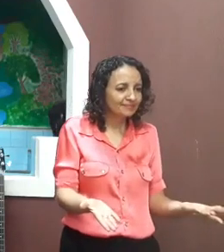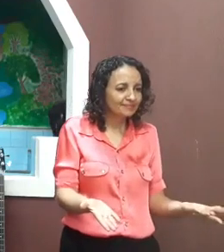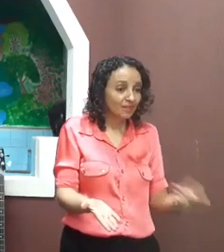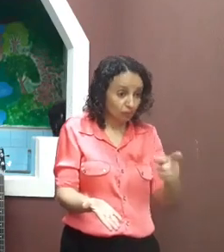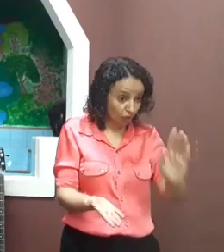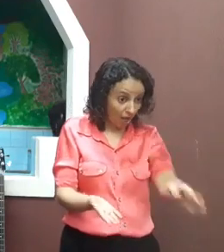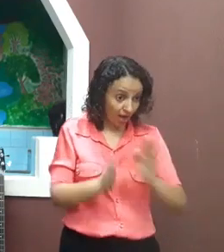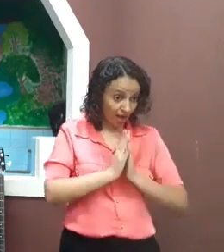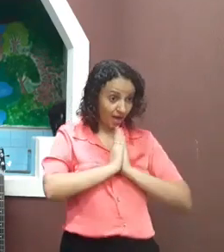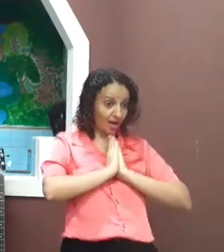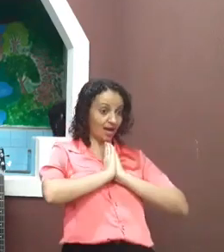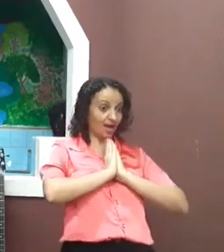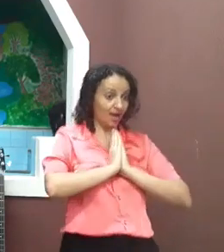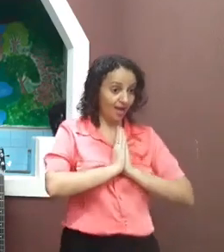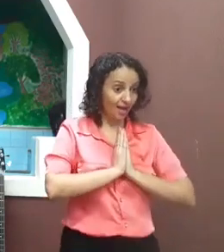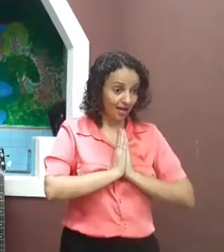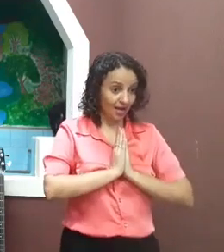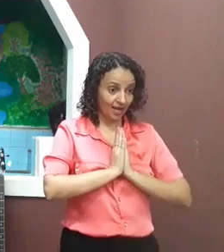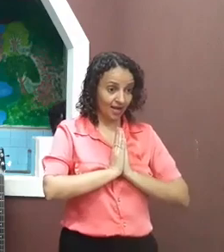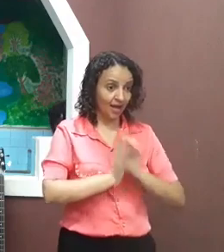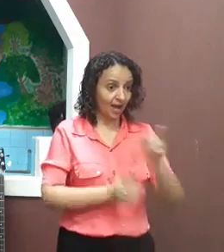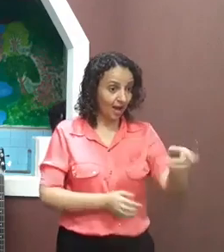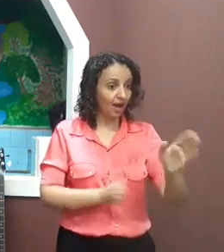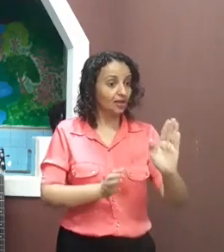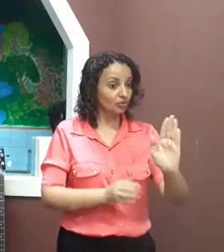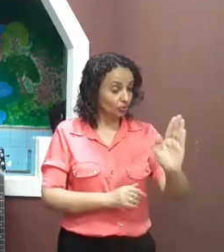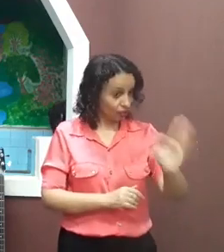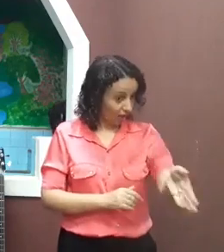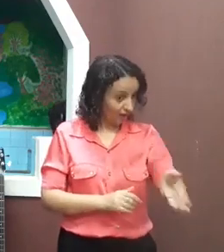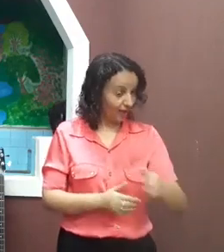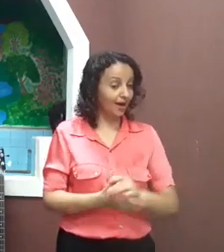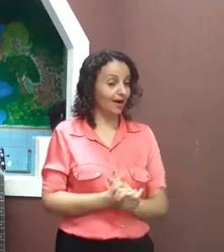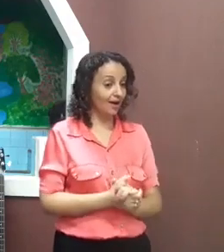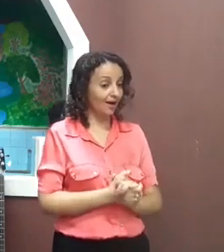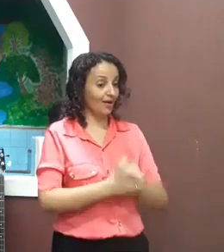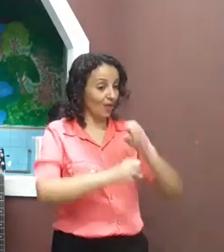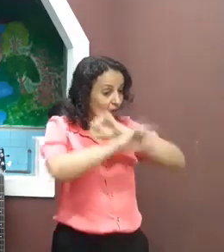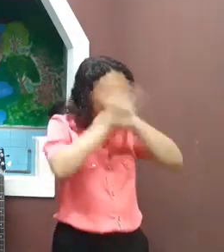ser apenas um que visita a igreja?